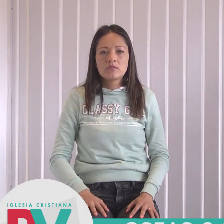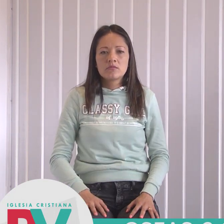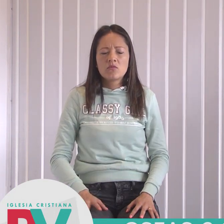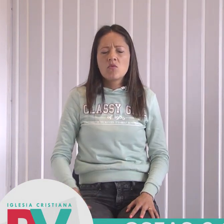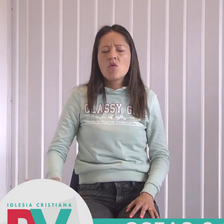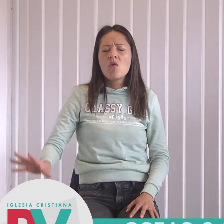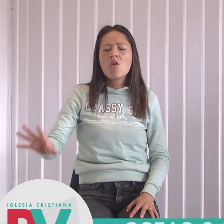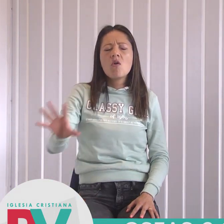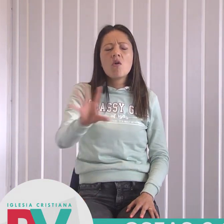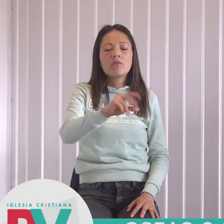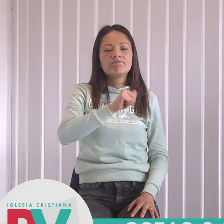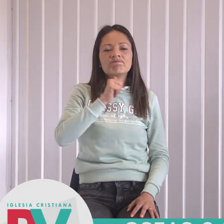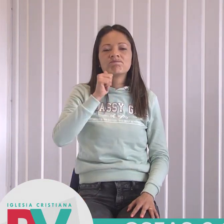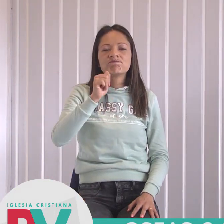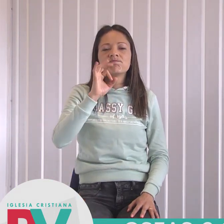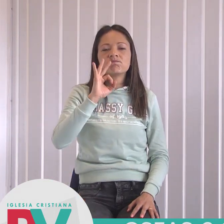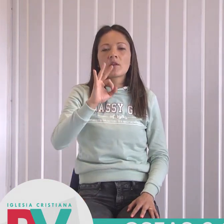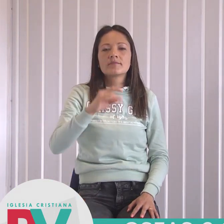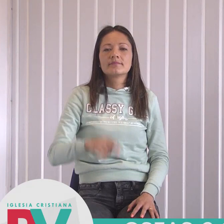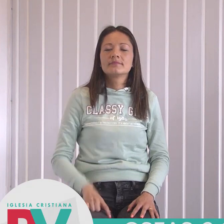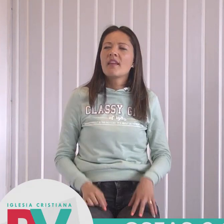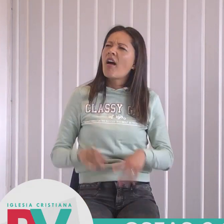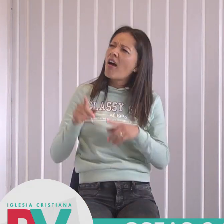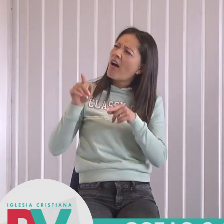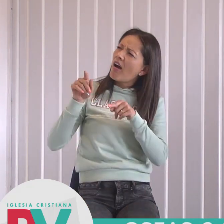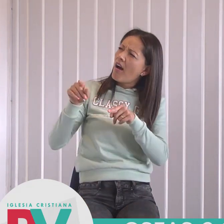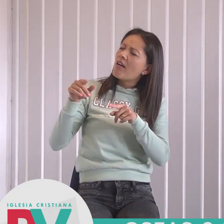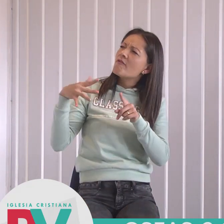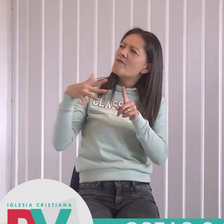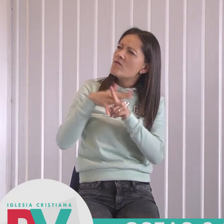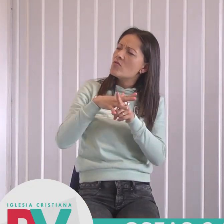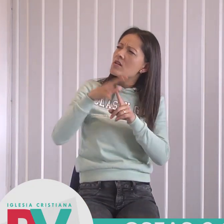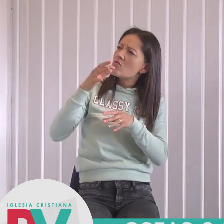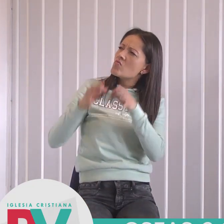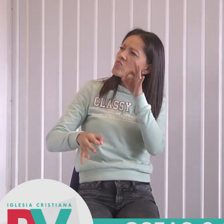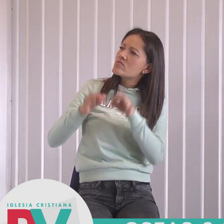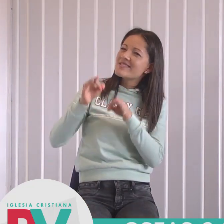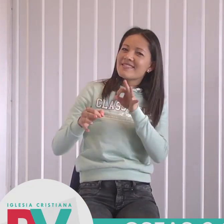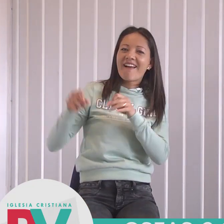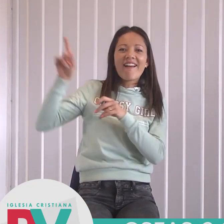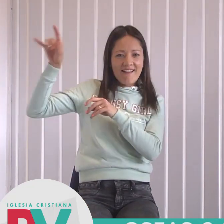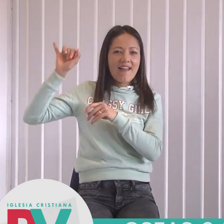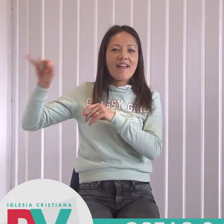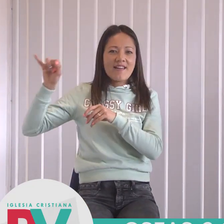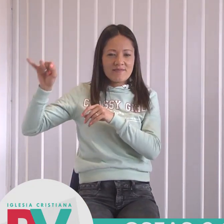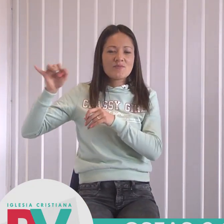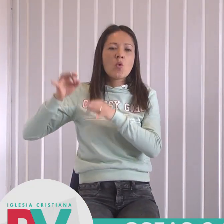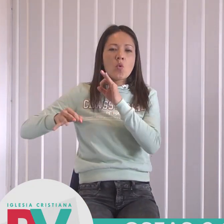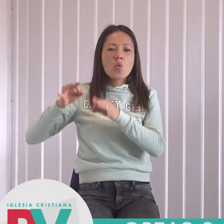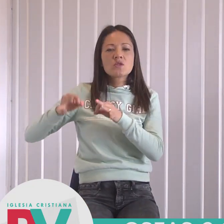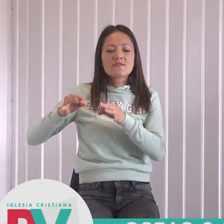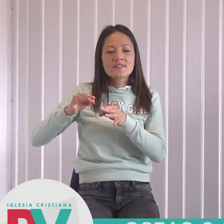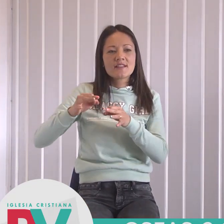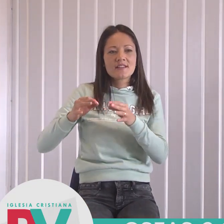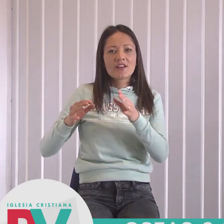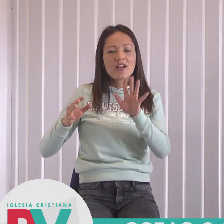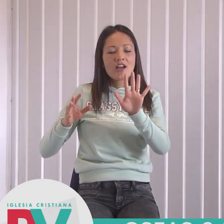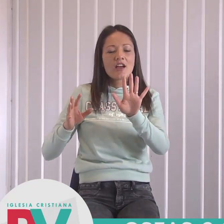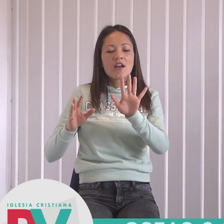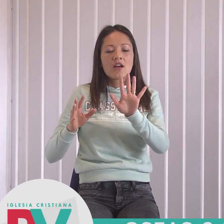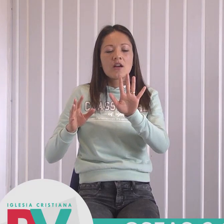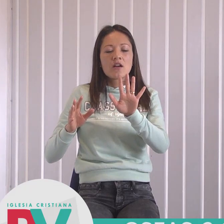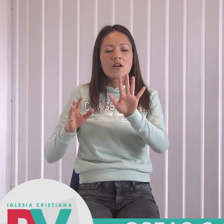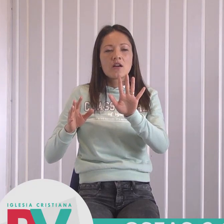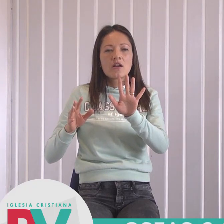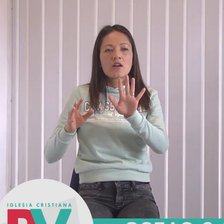Todo lo bueno. Claro, esto también implica en la justicia que Él va a justificar a esa esposa. En juicio, que Él